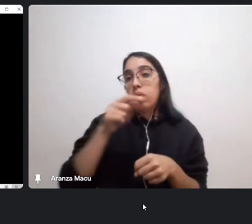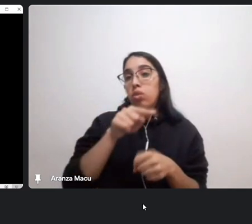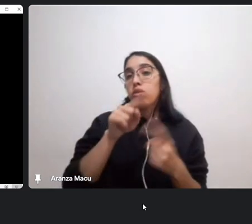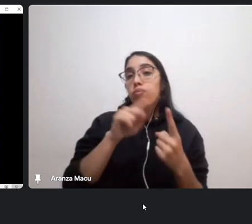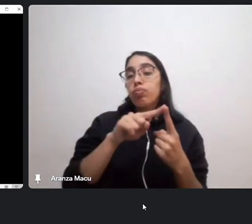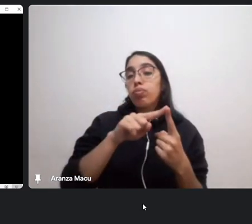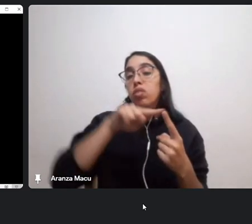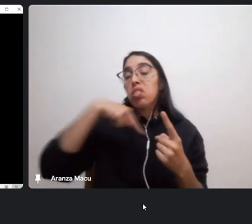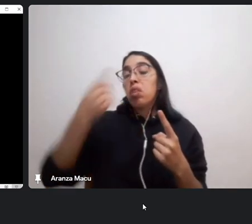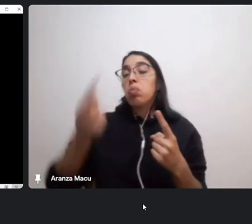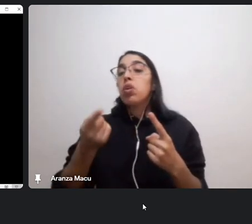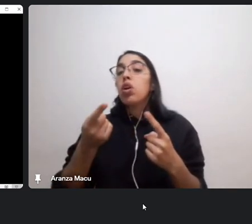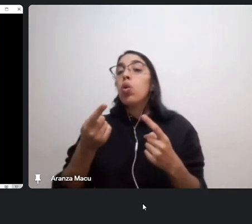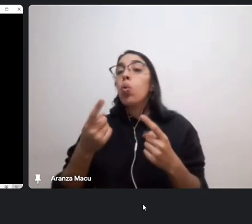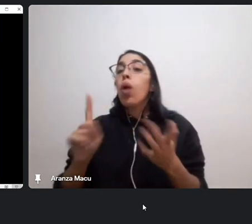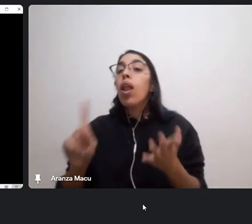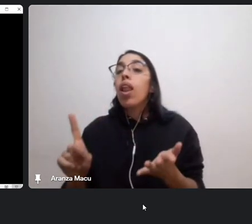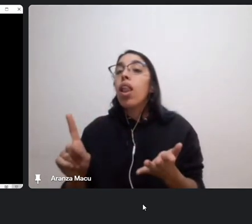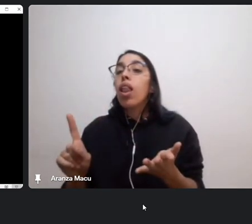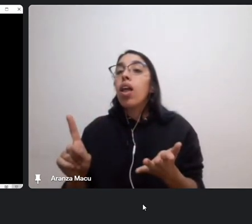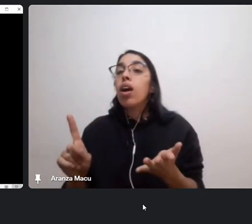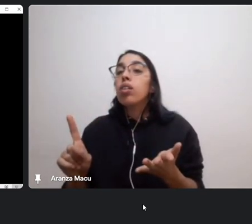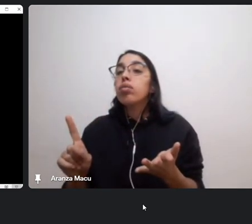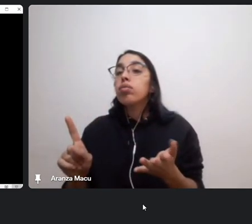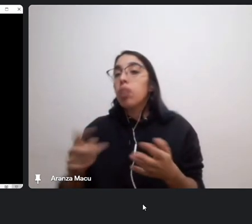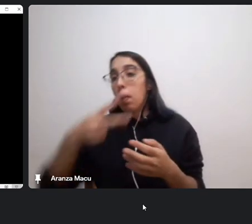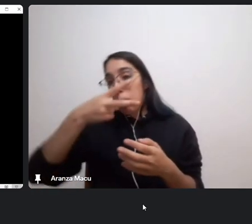Los auxiliares Bien, y después.